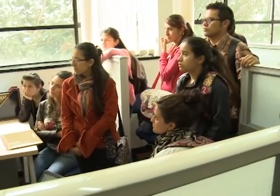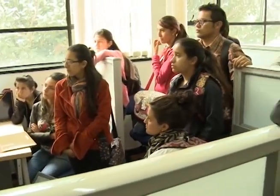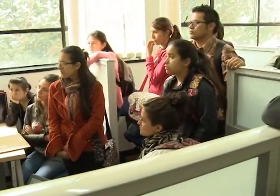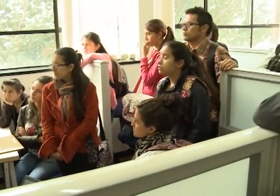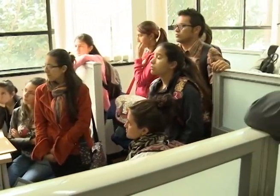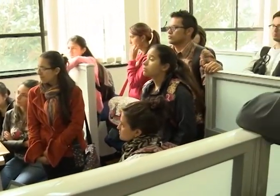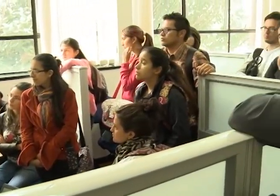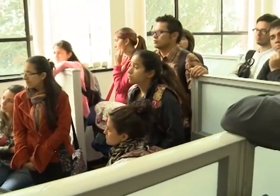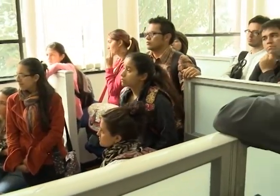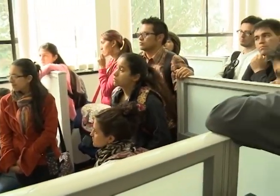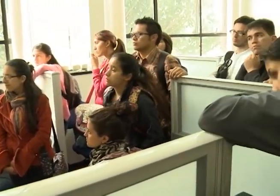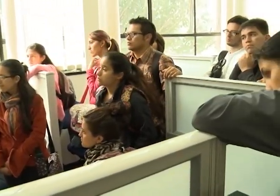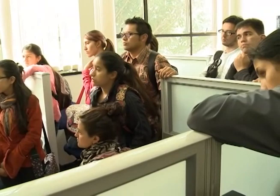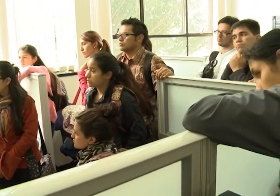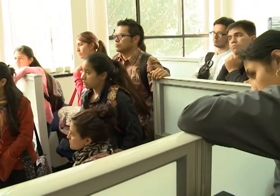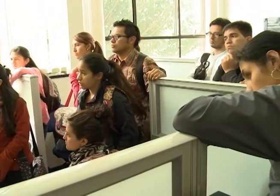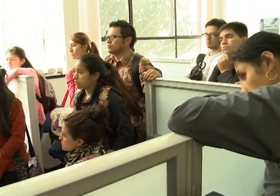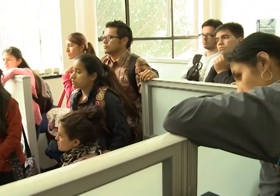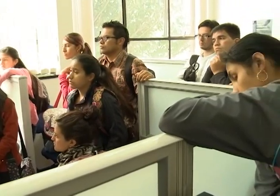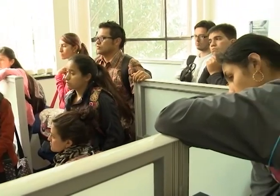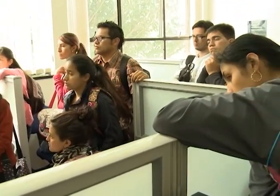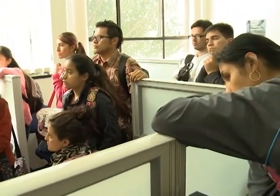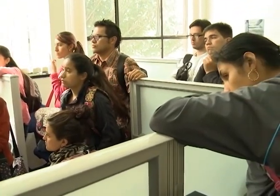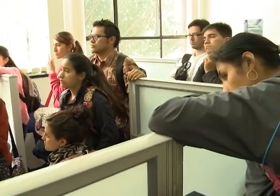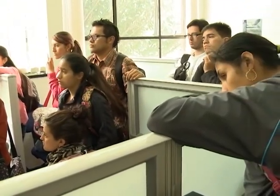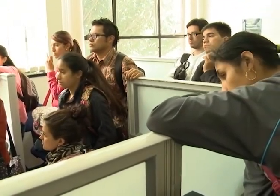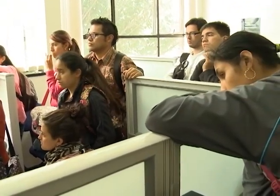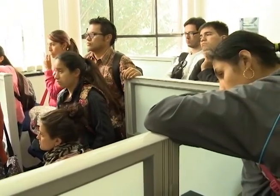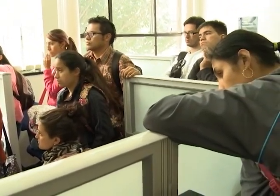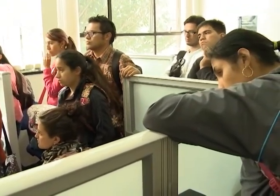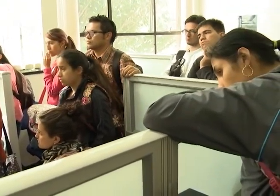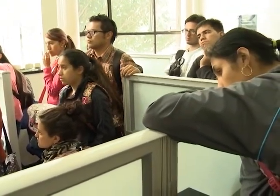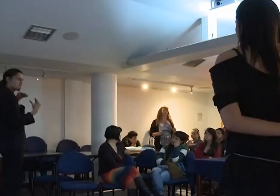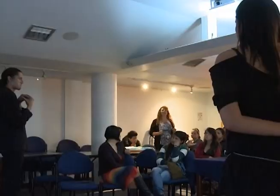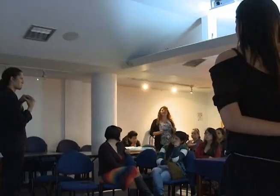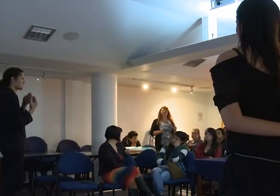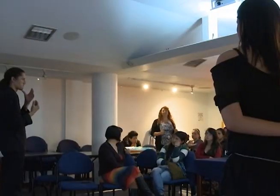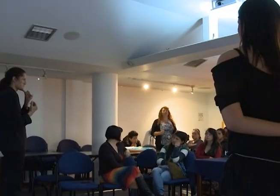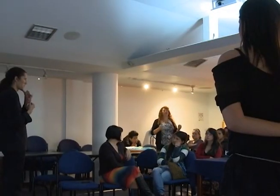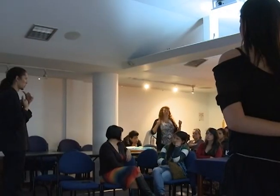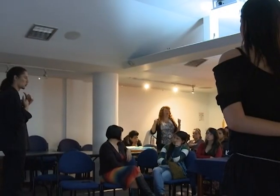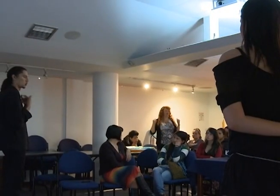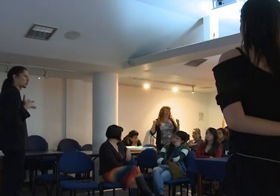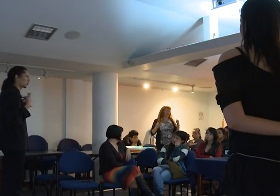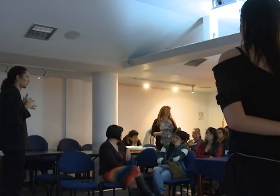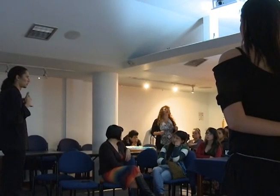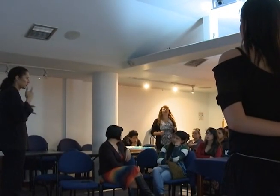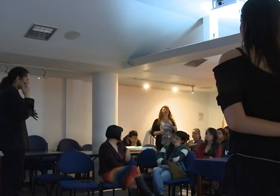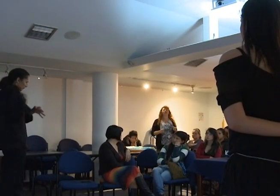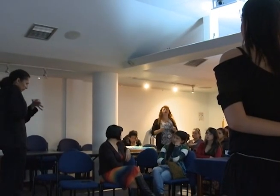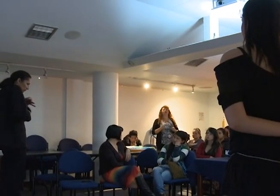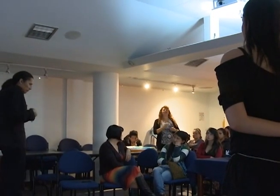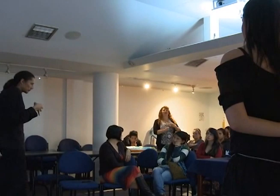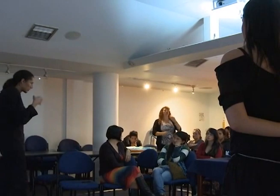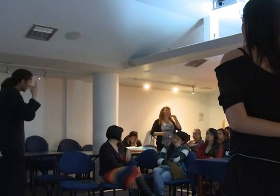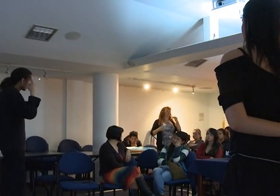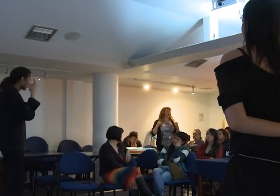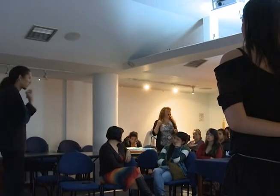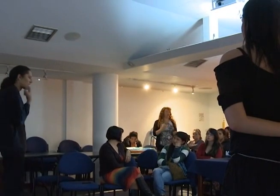que tienen capacidad para pensar, que tienen capacidad para poder comunicarse con el mundo? Pues al